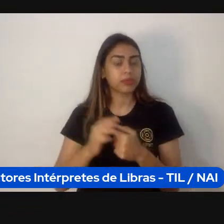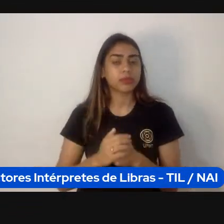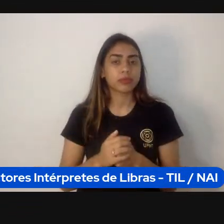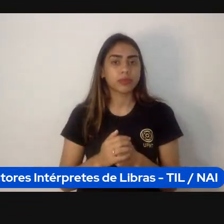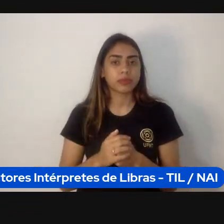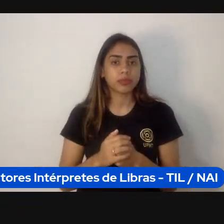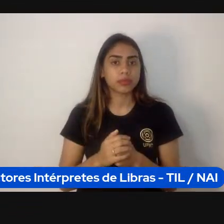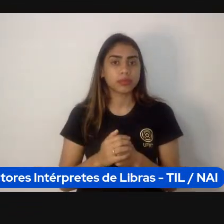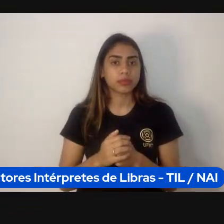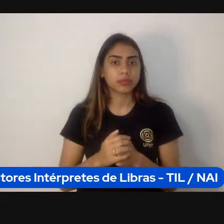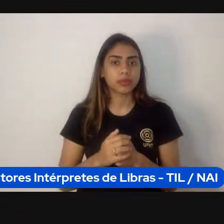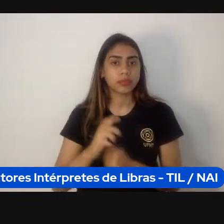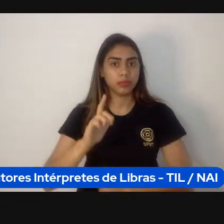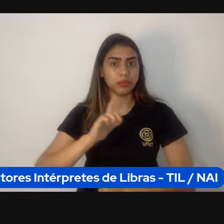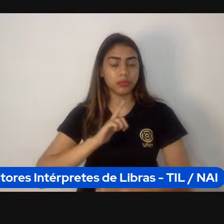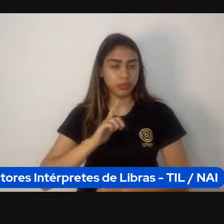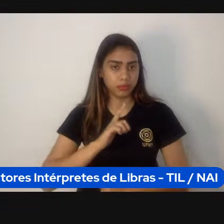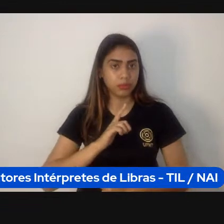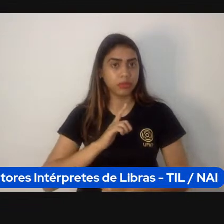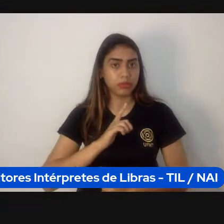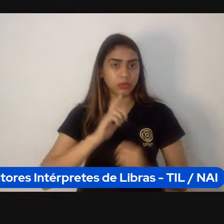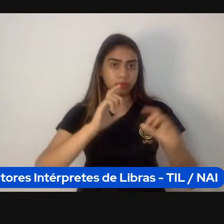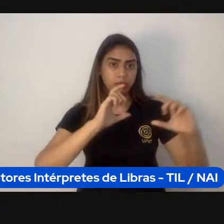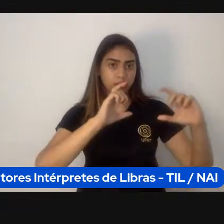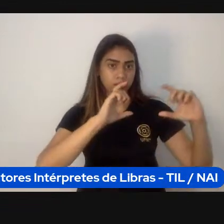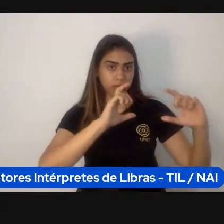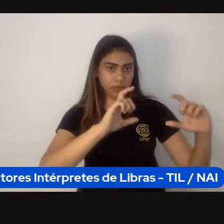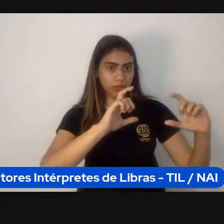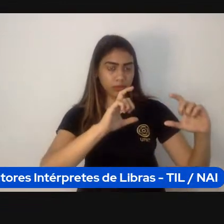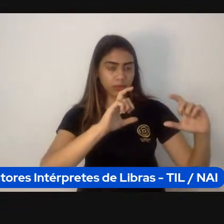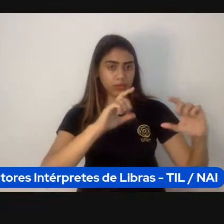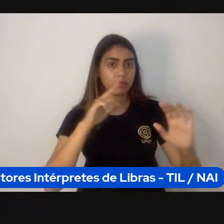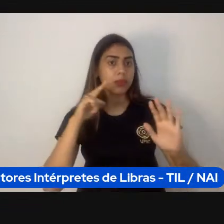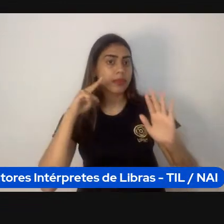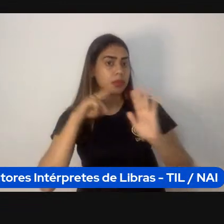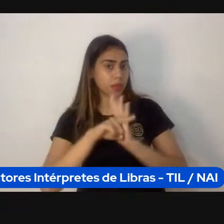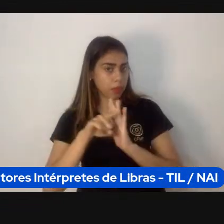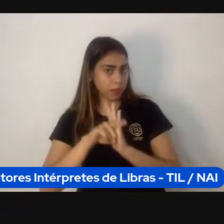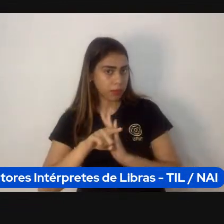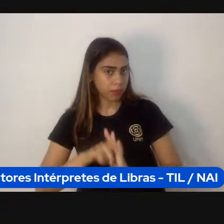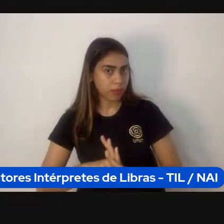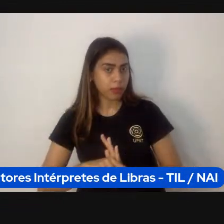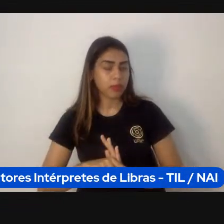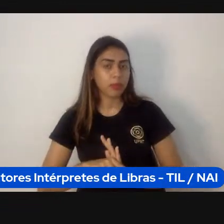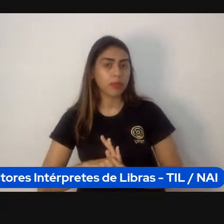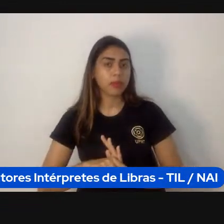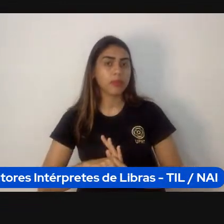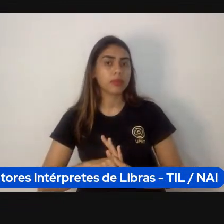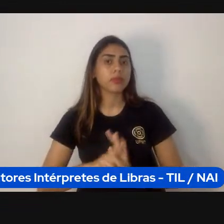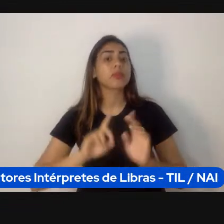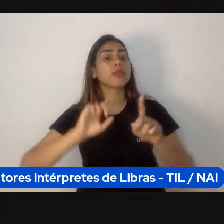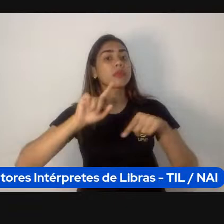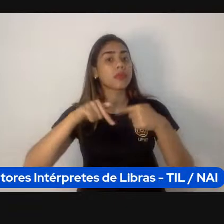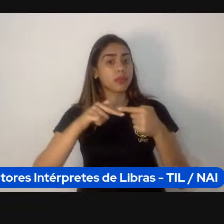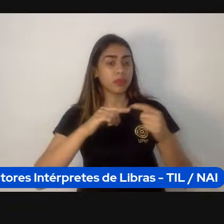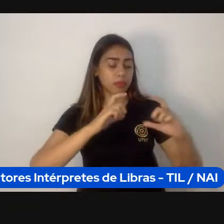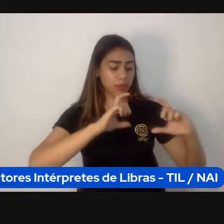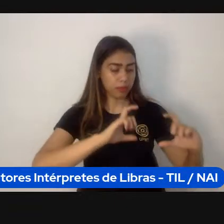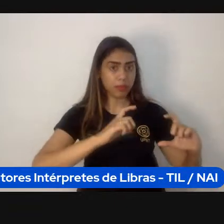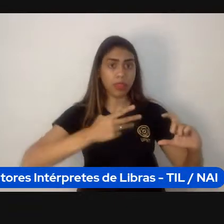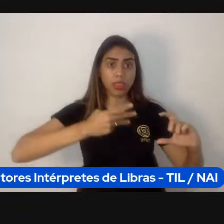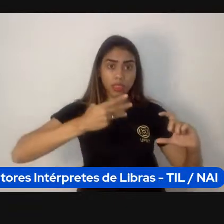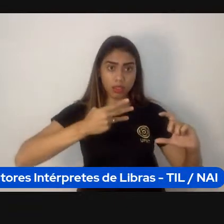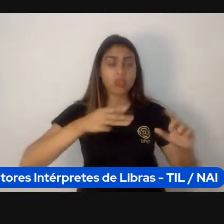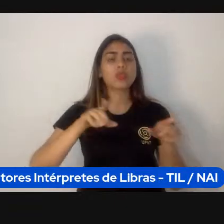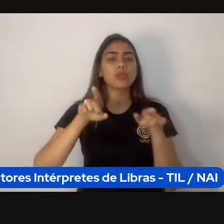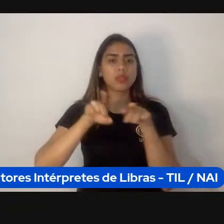a gente vai fazer o mesmo movimento de pergunta e resposta. E isso também será feito após o fim do terceiro bloco. Além